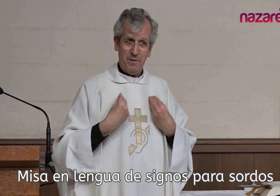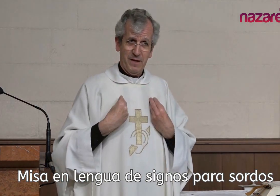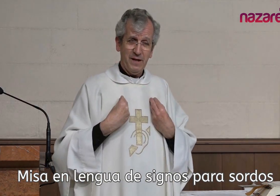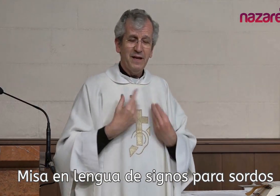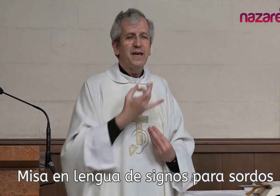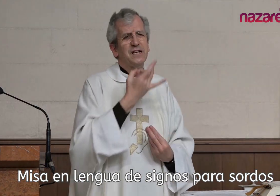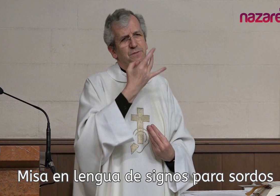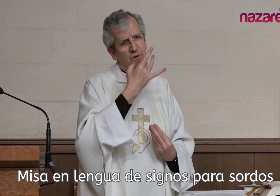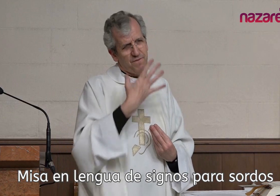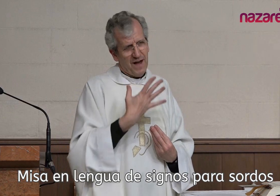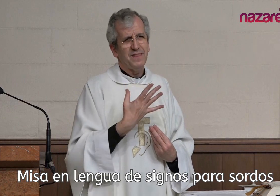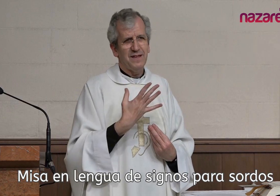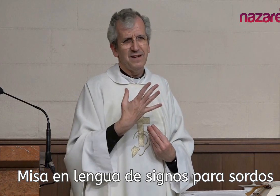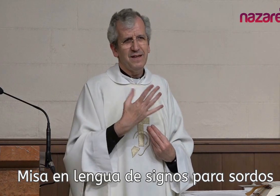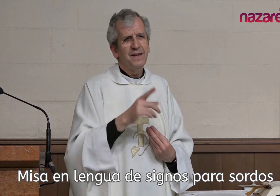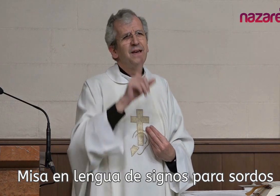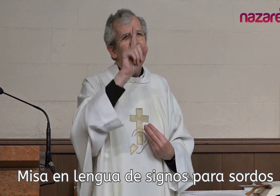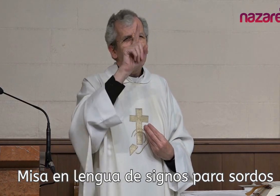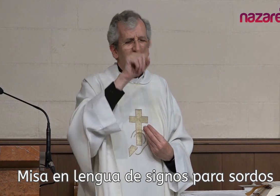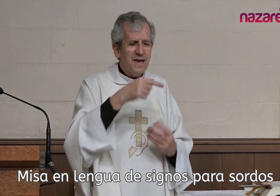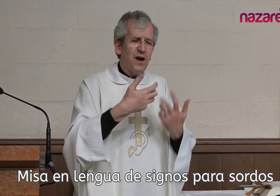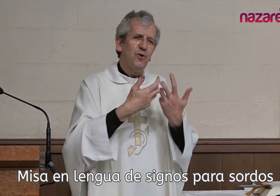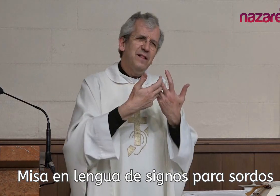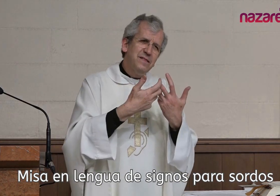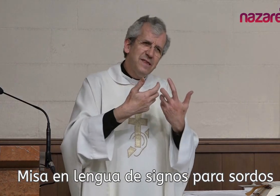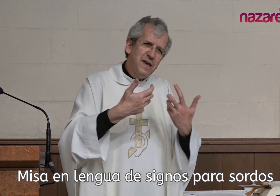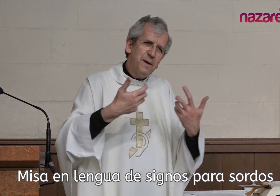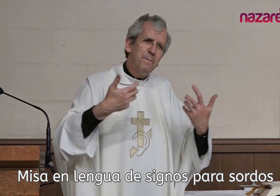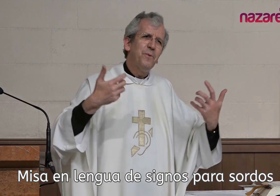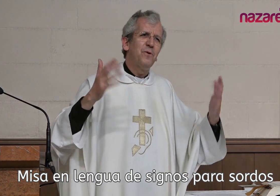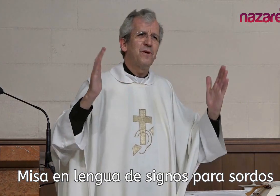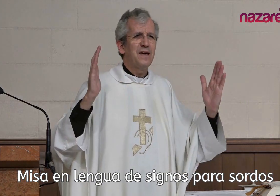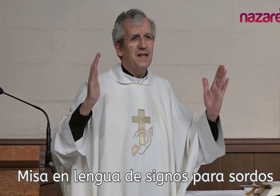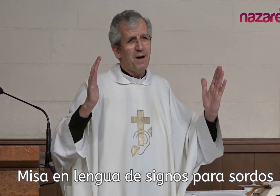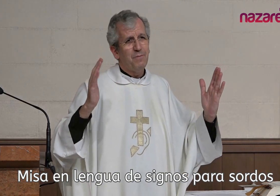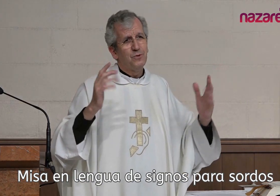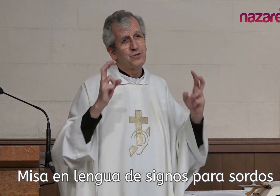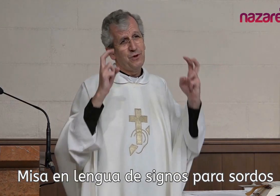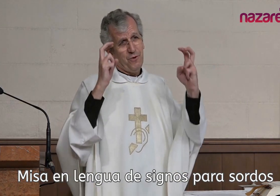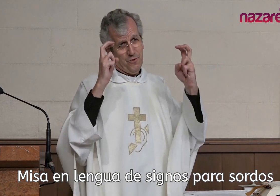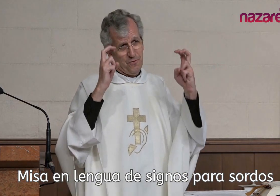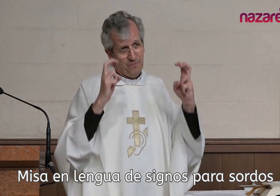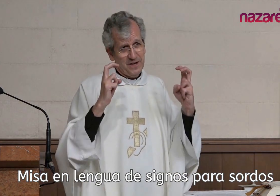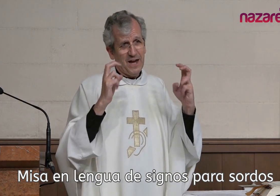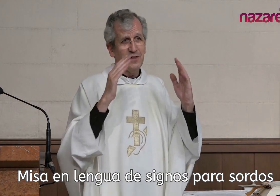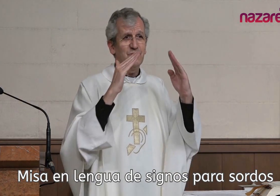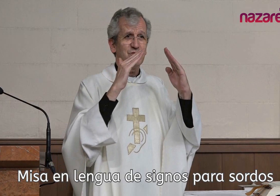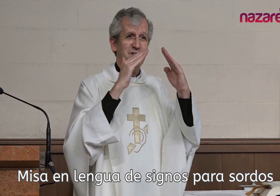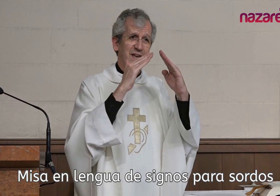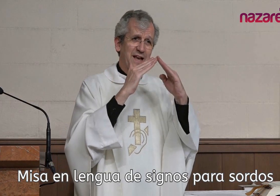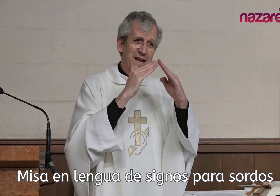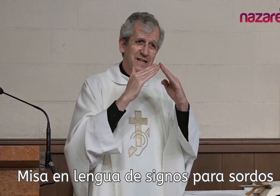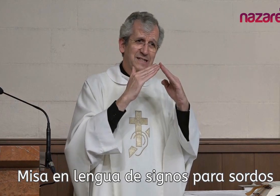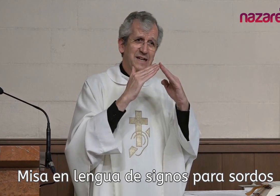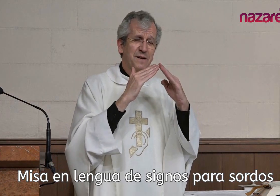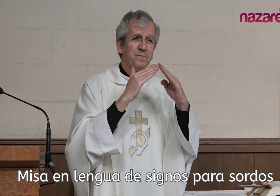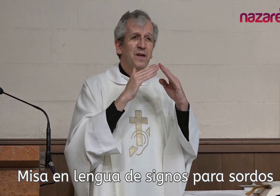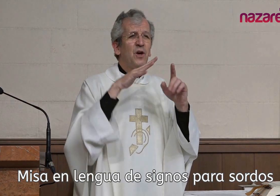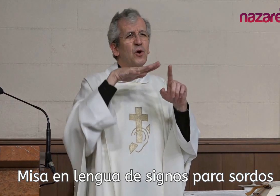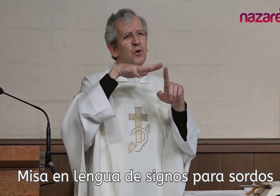vivir es muy fácil que ya con el tiempo que llevamos confinados en casa, con